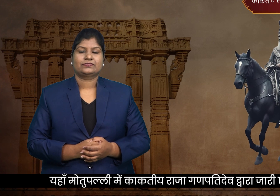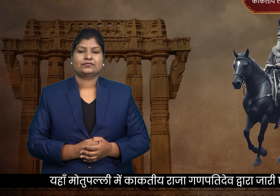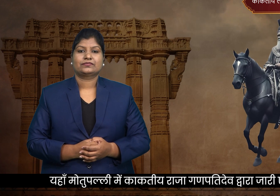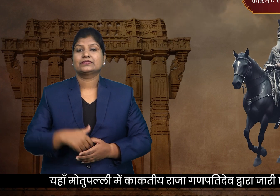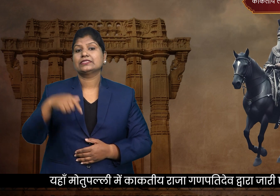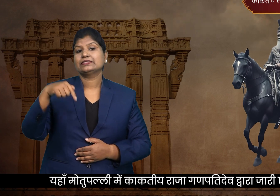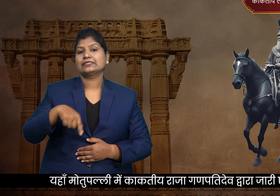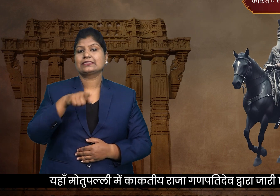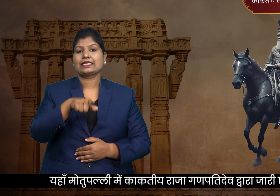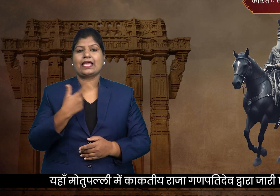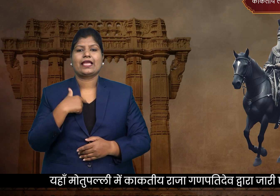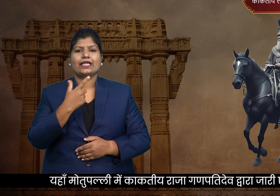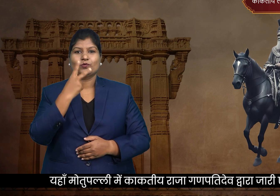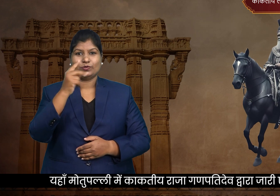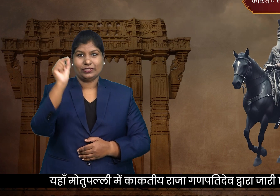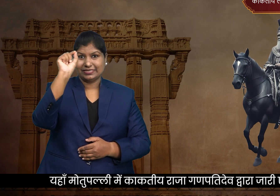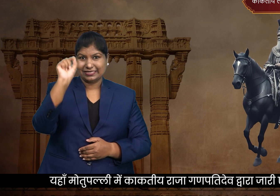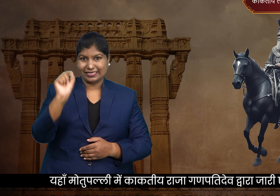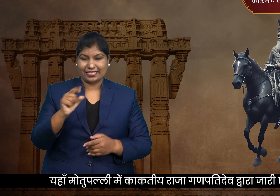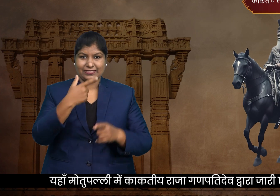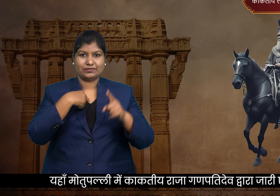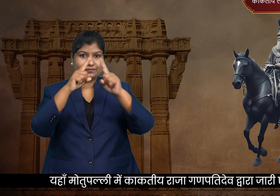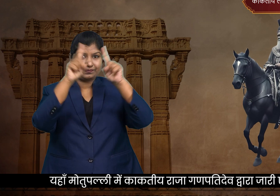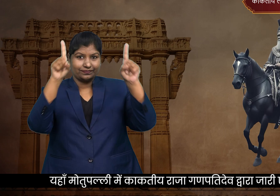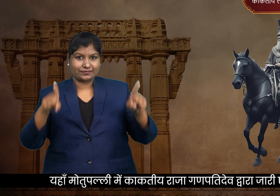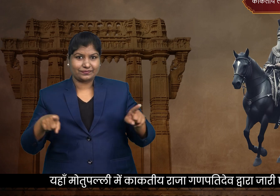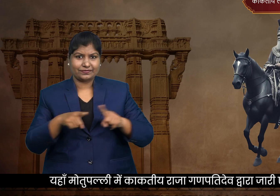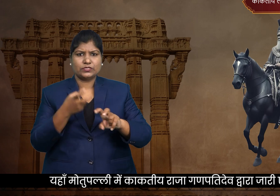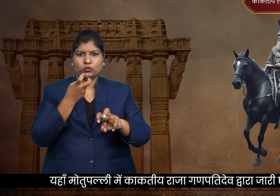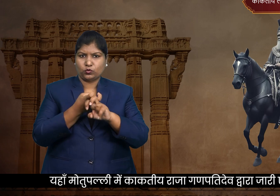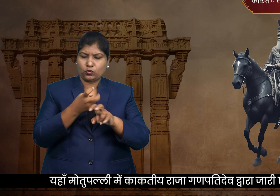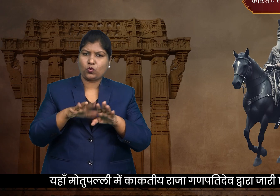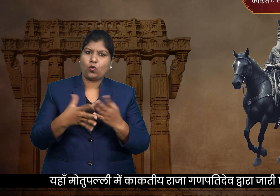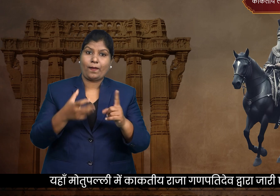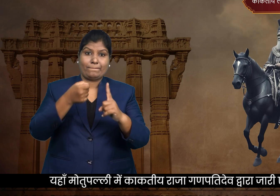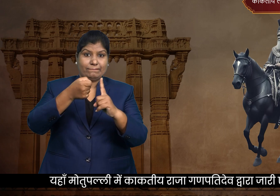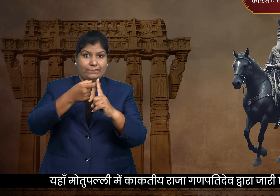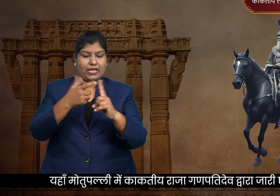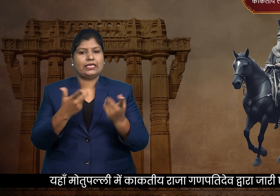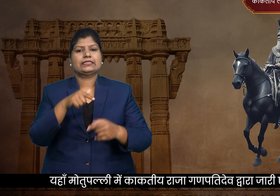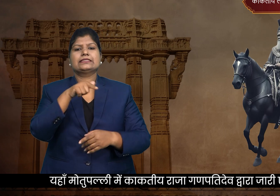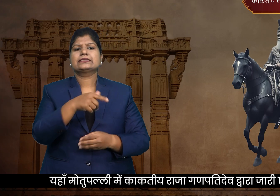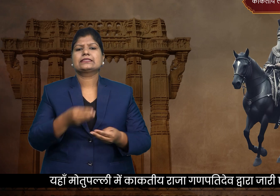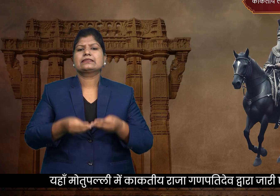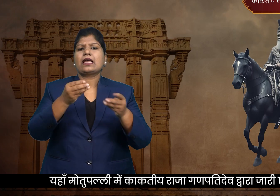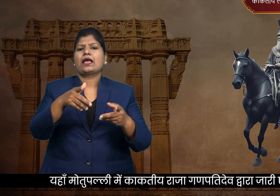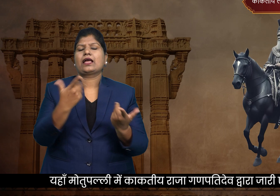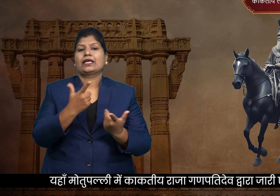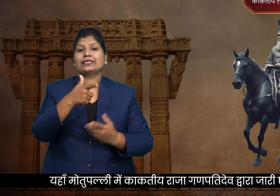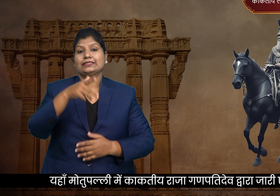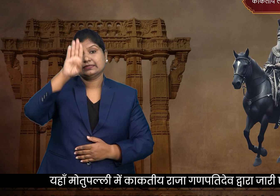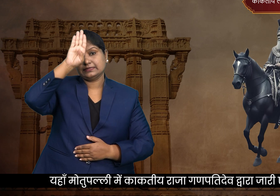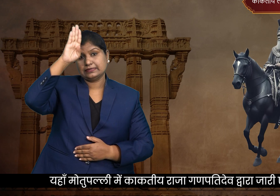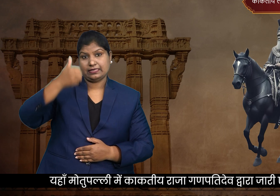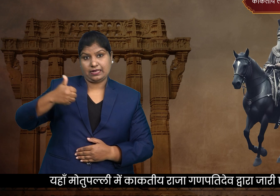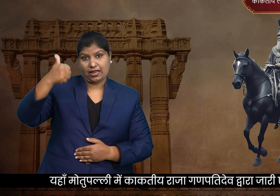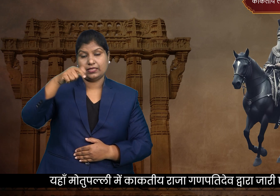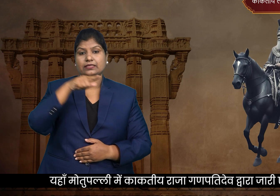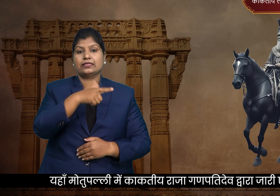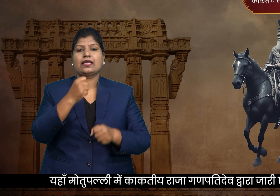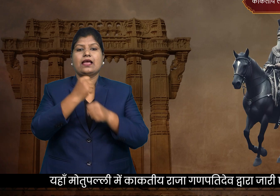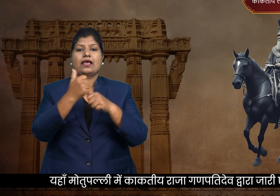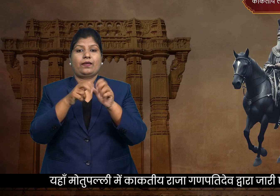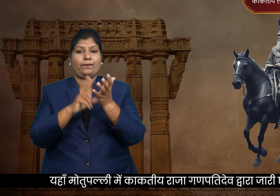यहाँ मोतुपल्ली में काकतीय राजा गणपति देव द्वारा एक शिलालेख है।